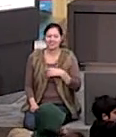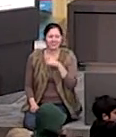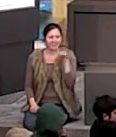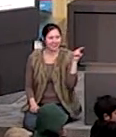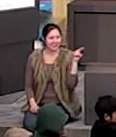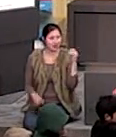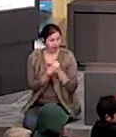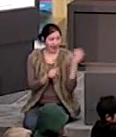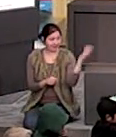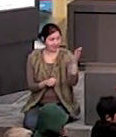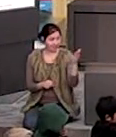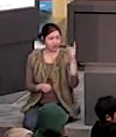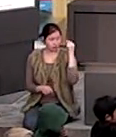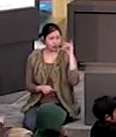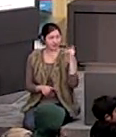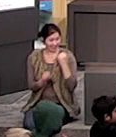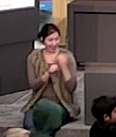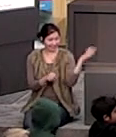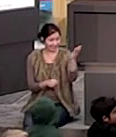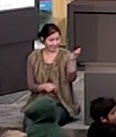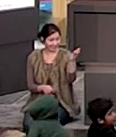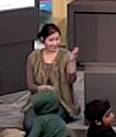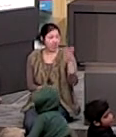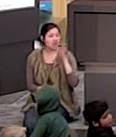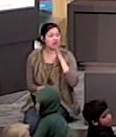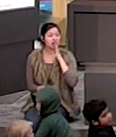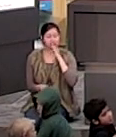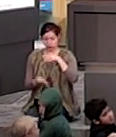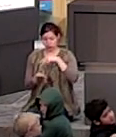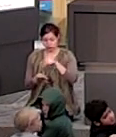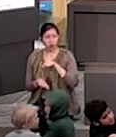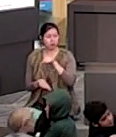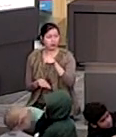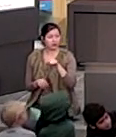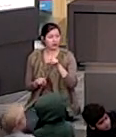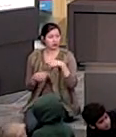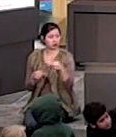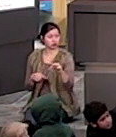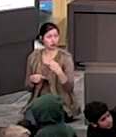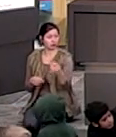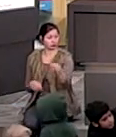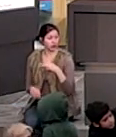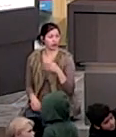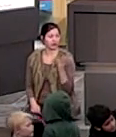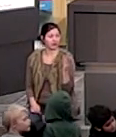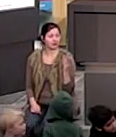Maar die is wel echt. Ja, als je die een schop tegen de schenen geeft, dan schopt ze terug.